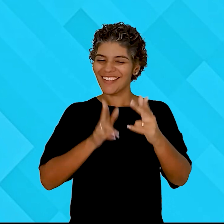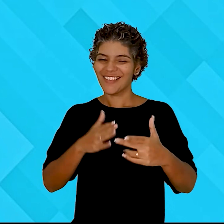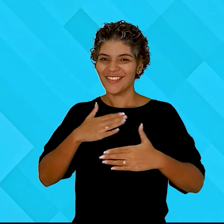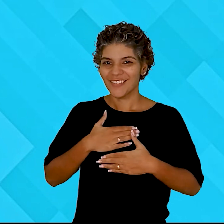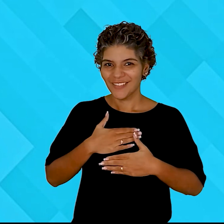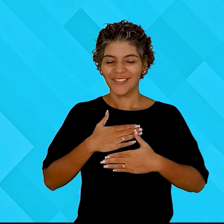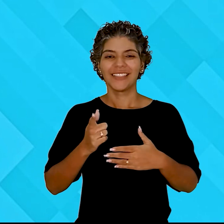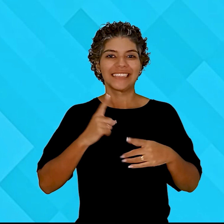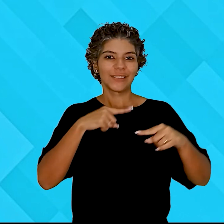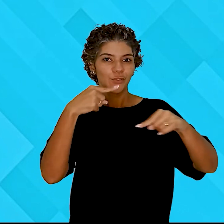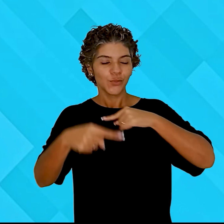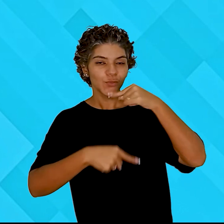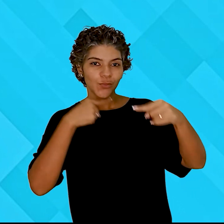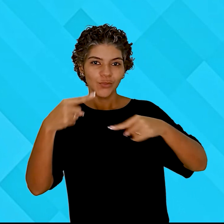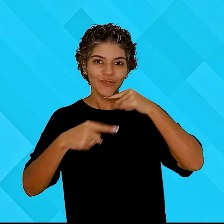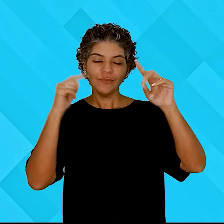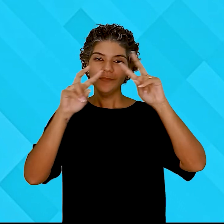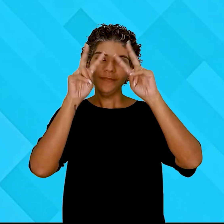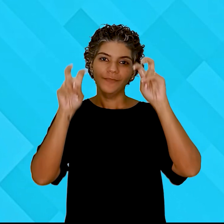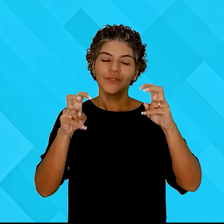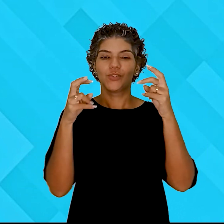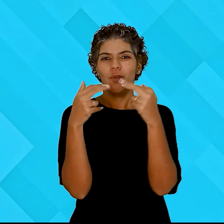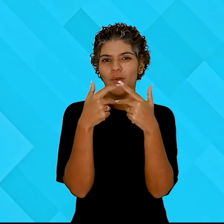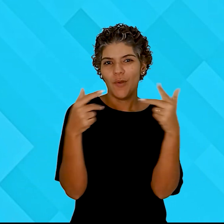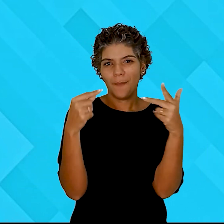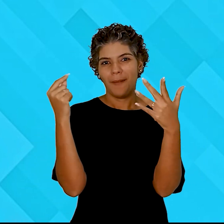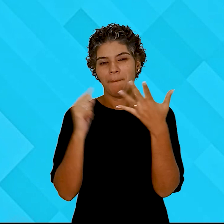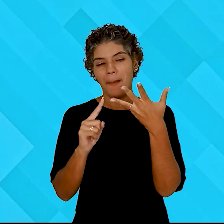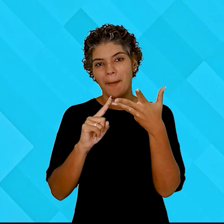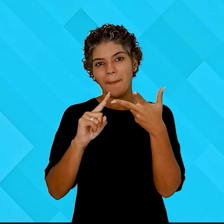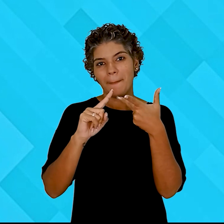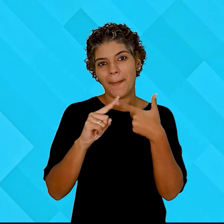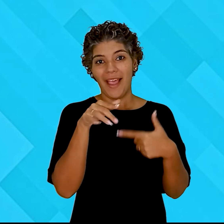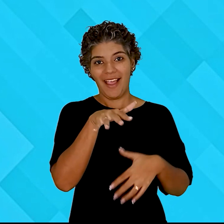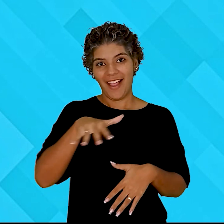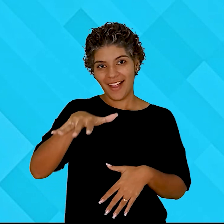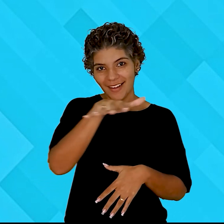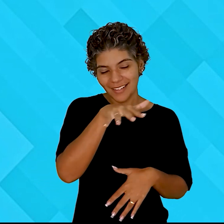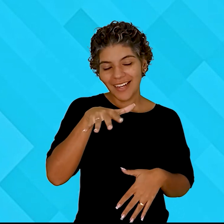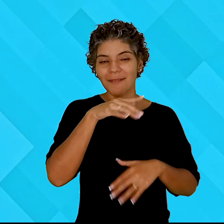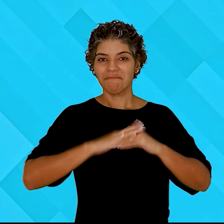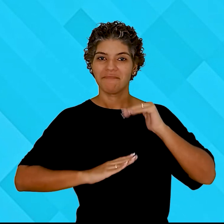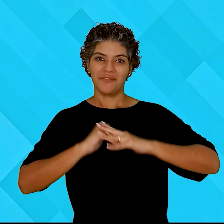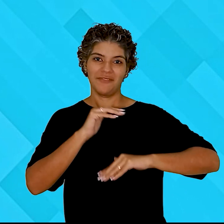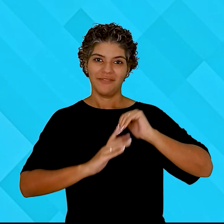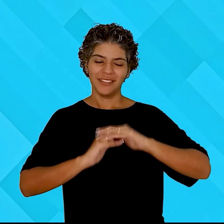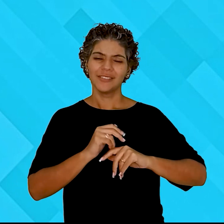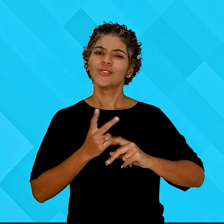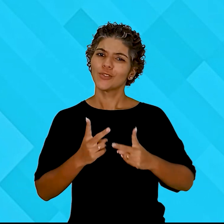sobre os afazeres, direitos e deveres que permeiam a nossa profissão, continua aí, não tira o fone, porque